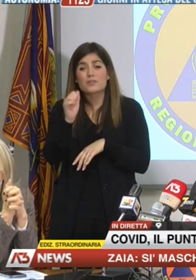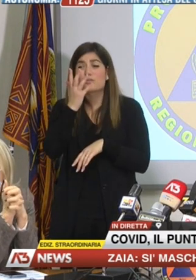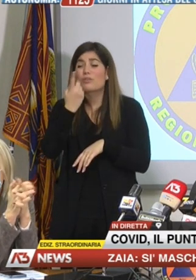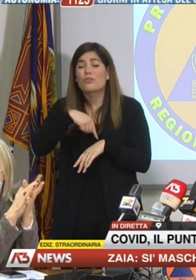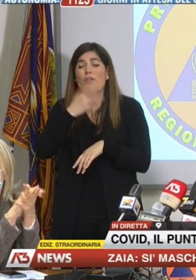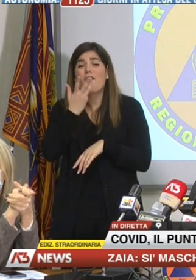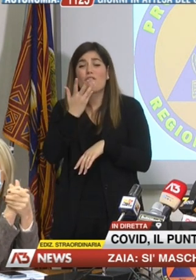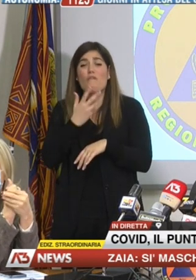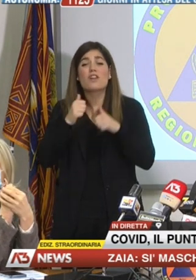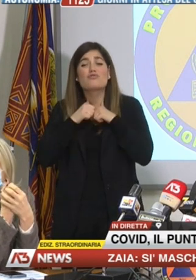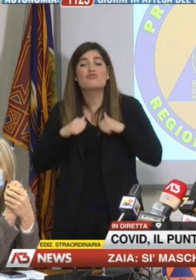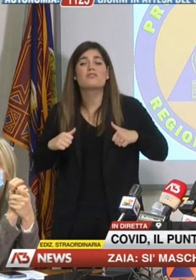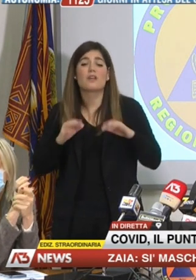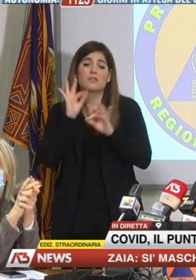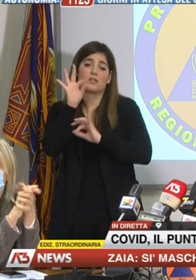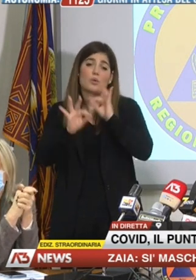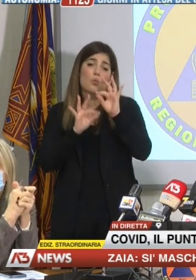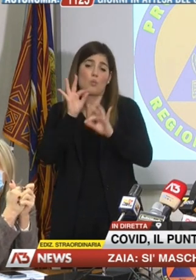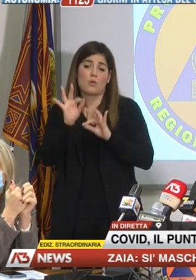cittadini.